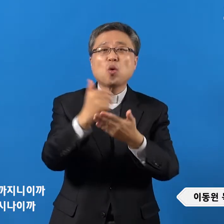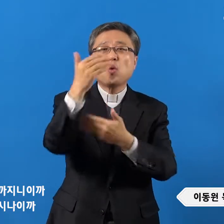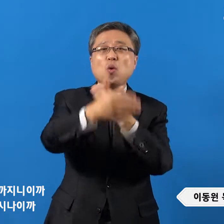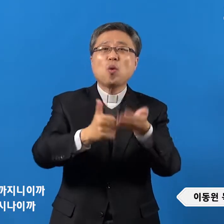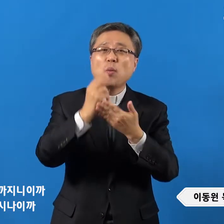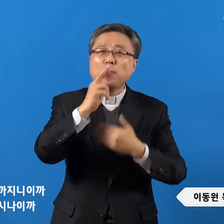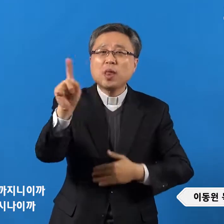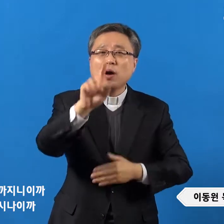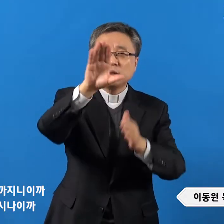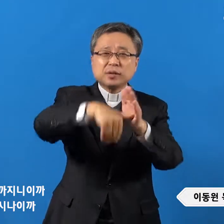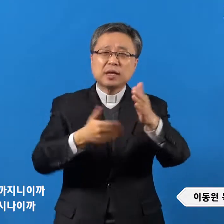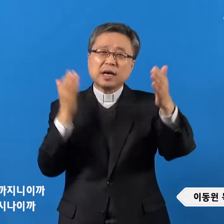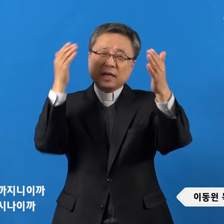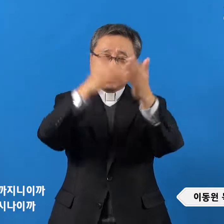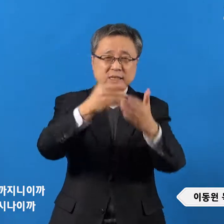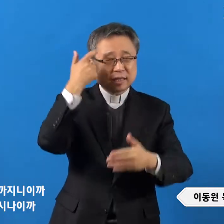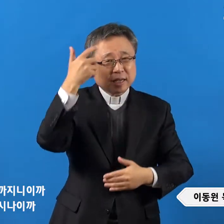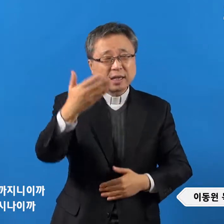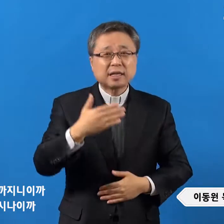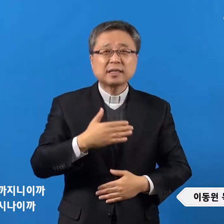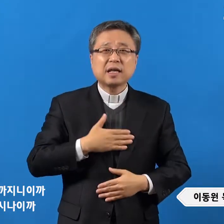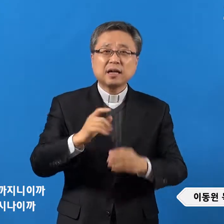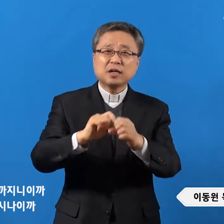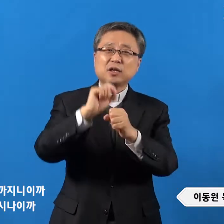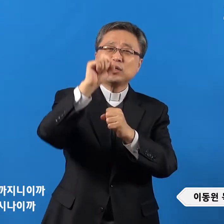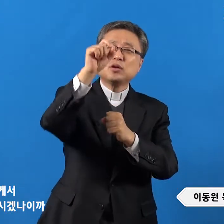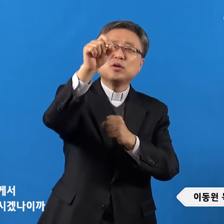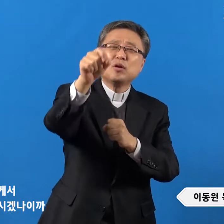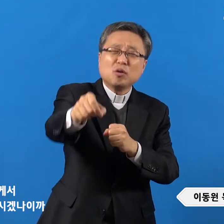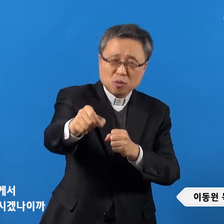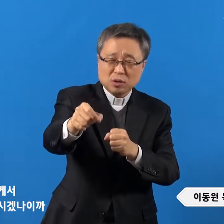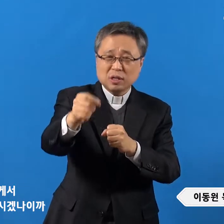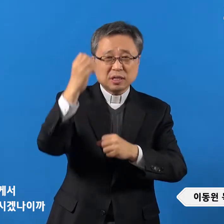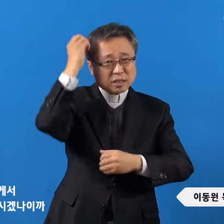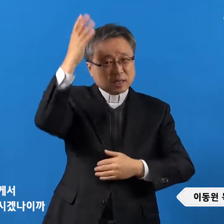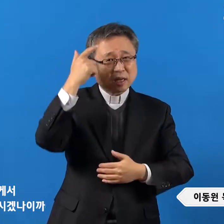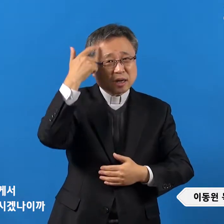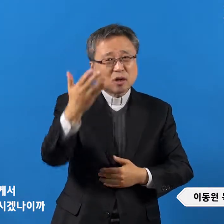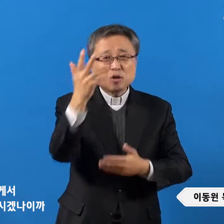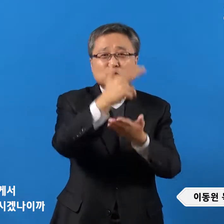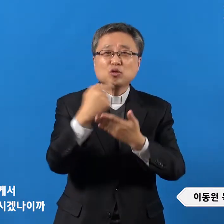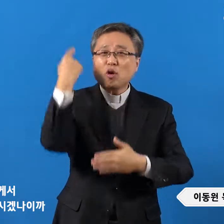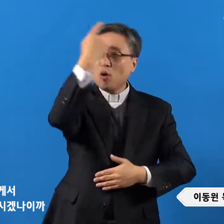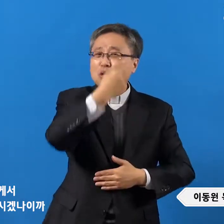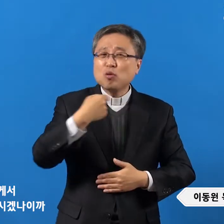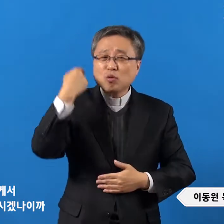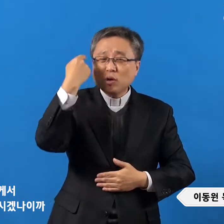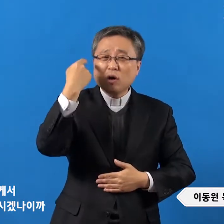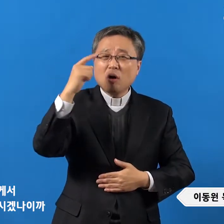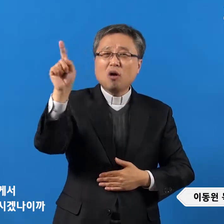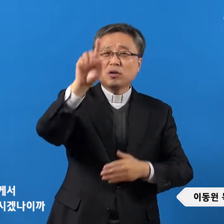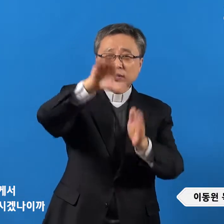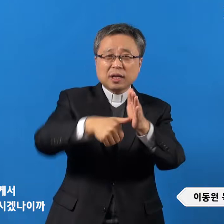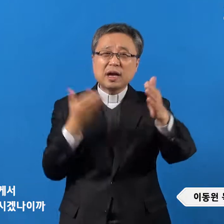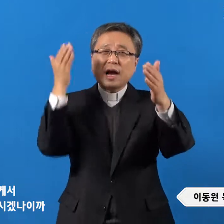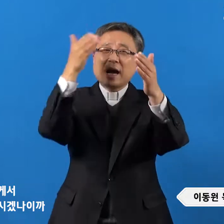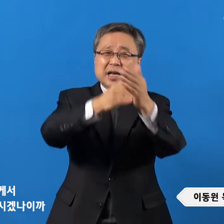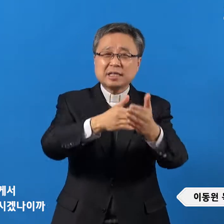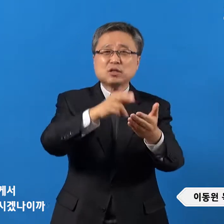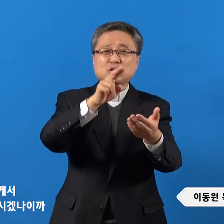어느 때까지니까 나를 영원히 잊으시나이까 주의 얼굴을 어느 때까지 숨기시겠나이까.